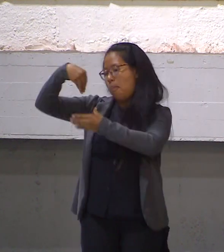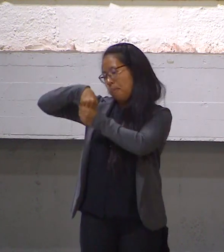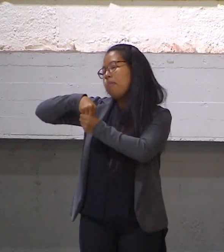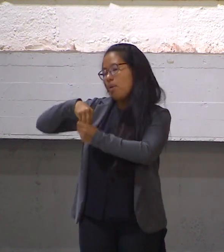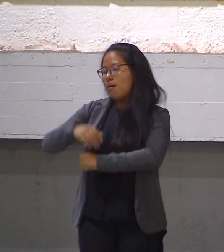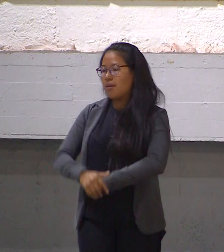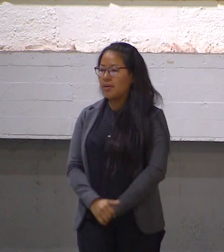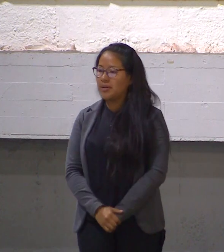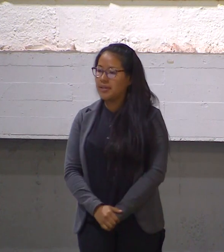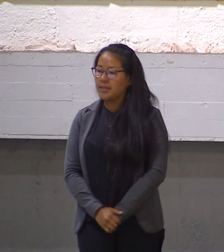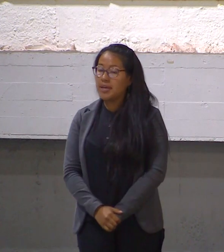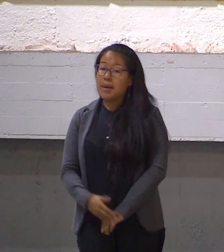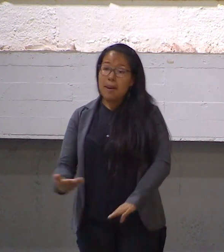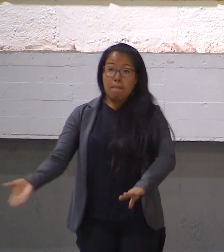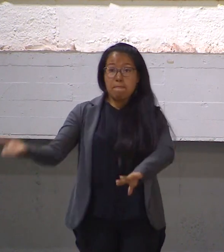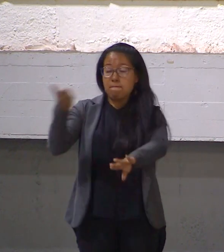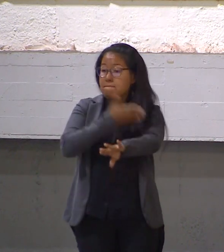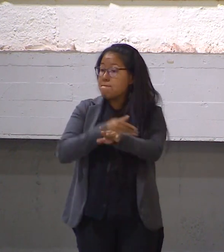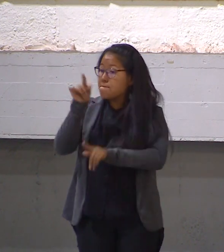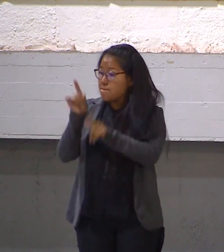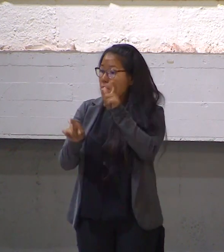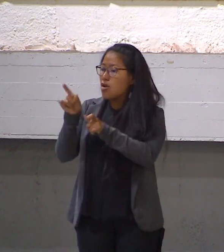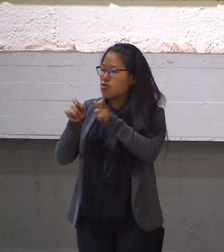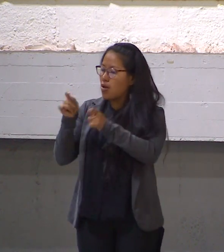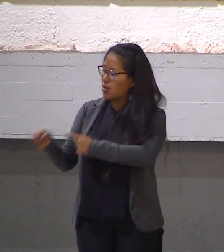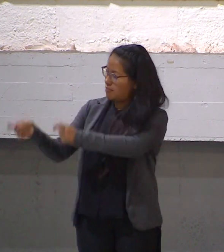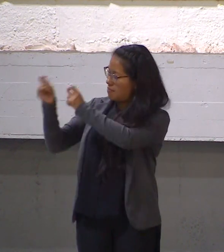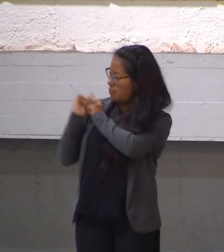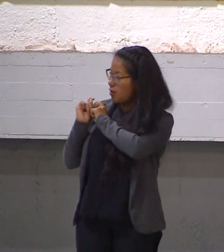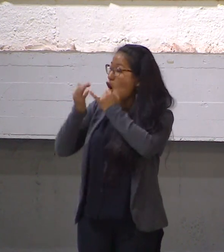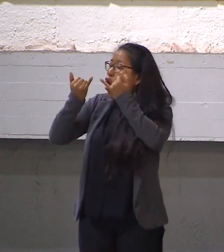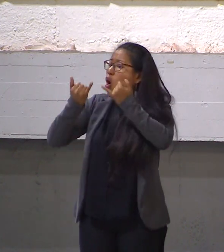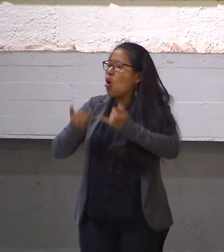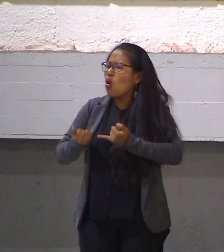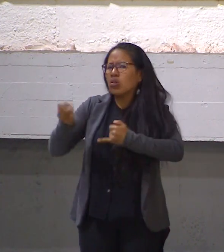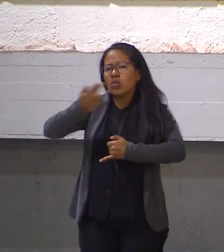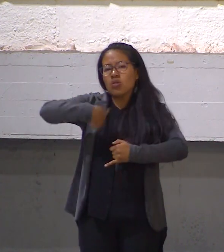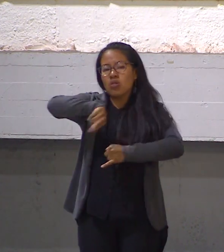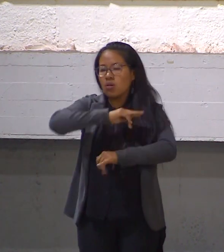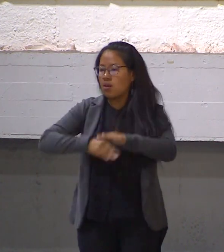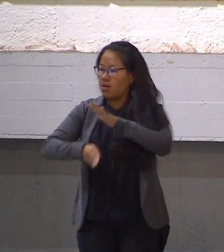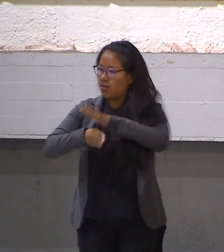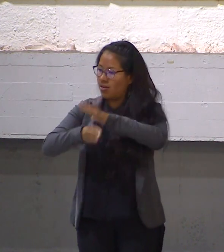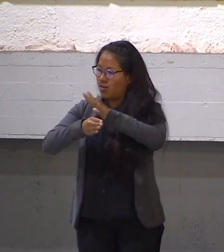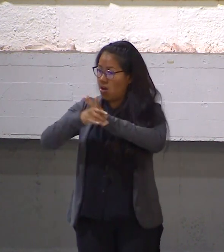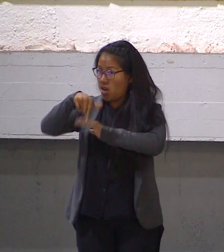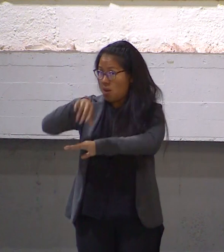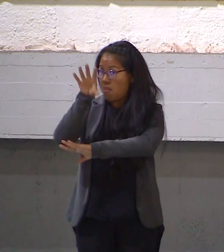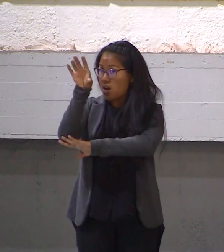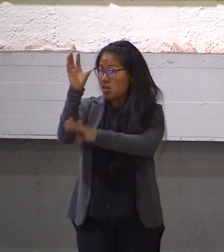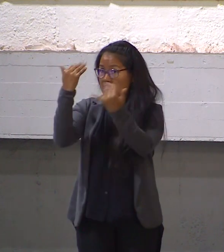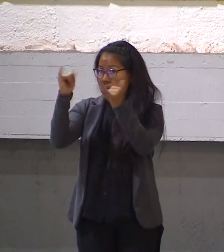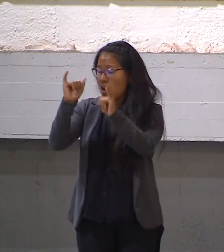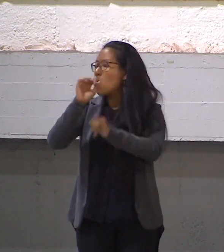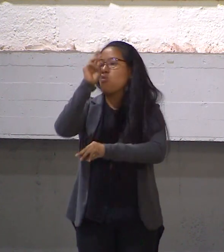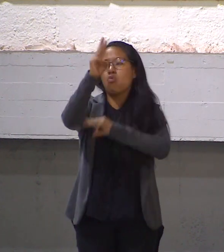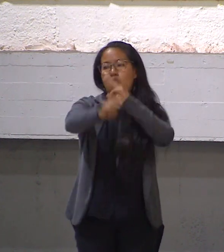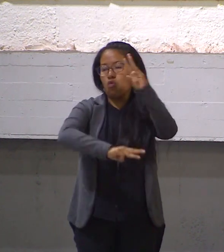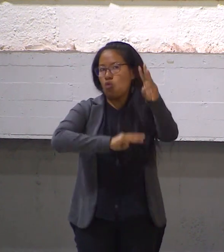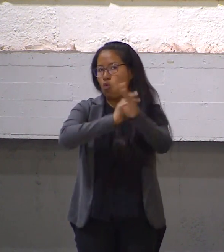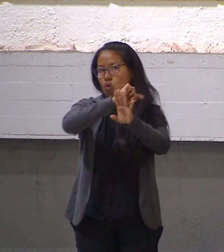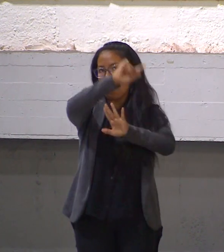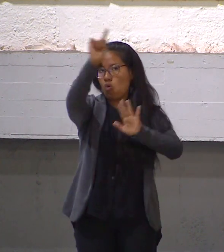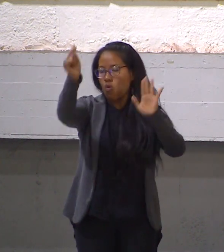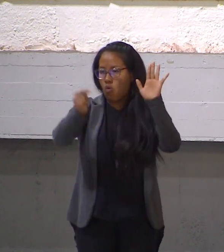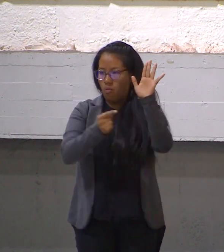nuestros antes de ciudad nos dieron ese lugar y hoy somos respetados no solamente en el país sino en el mundo entero la